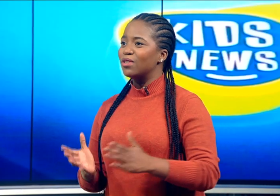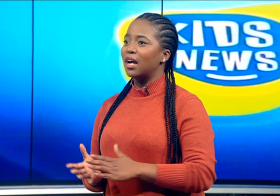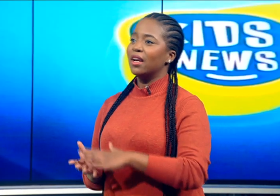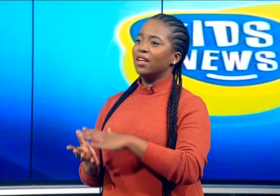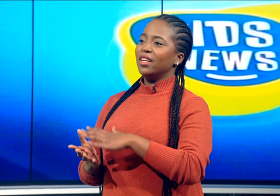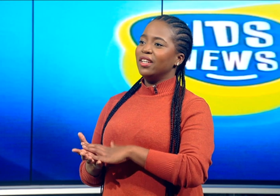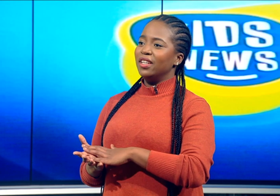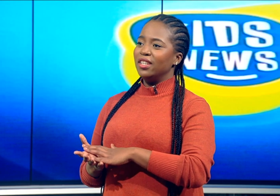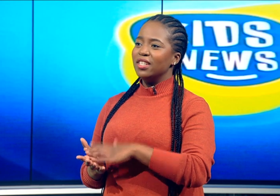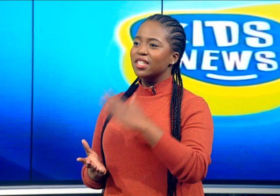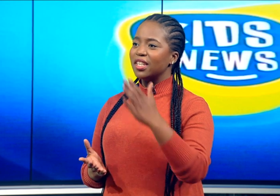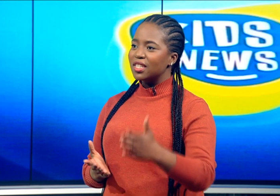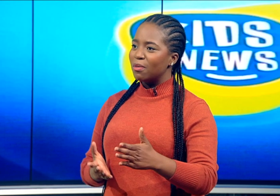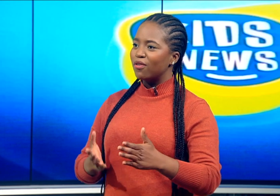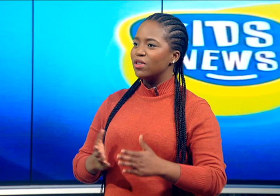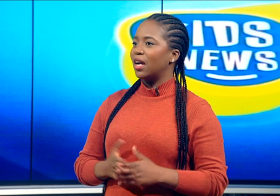befunda isiNgisi befunda